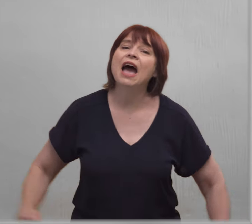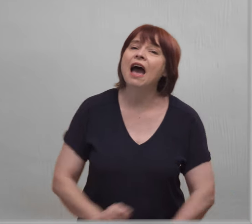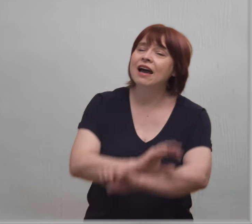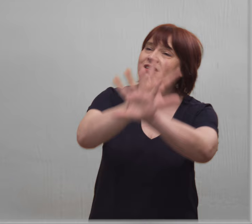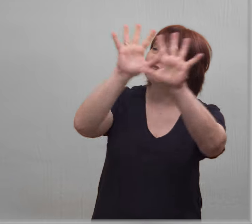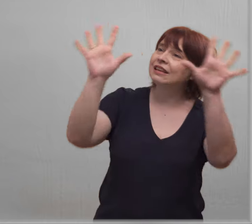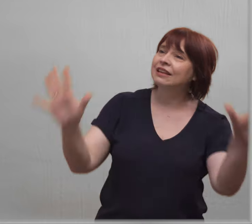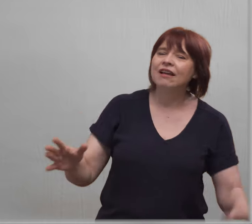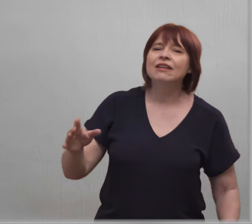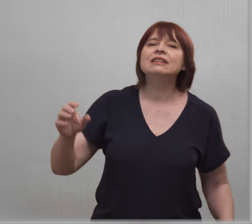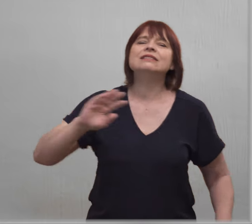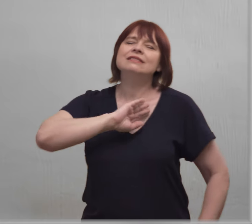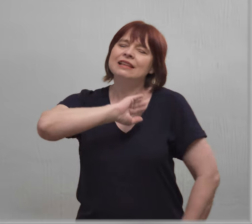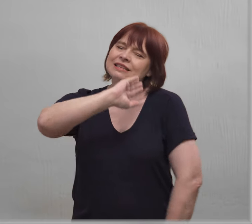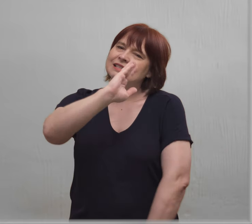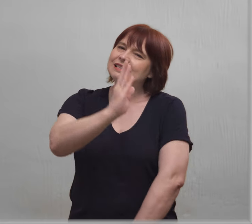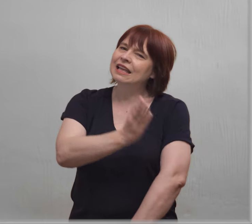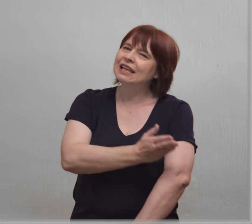Святый.